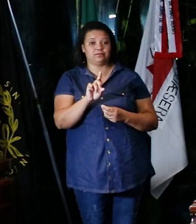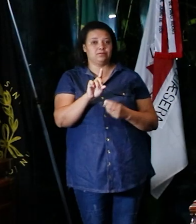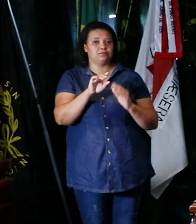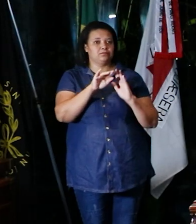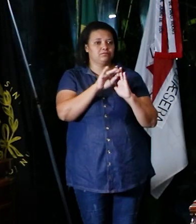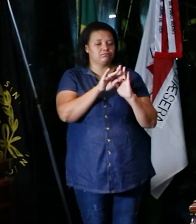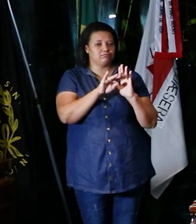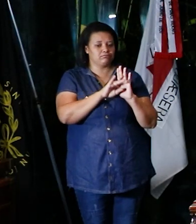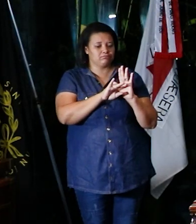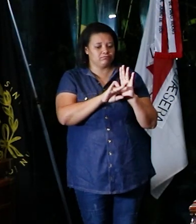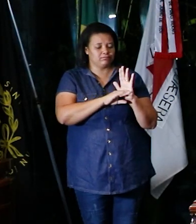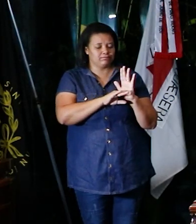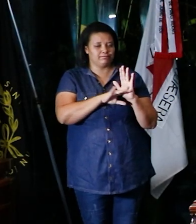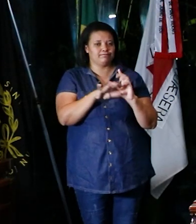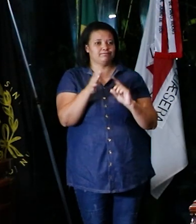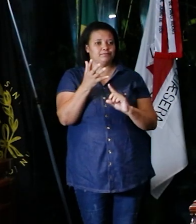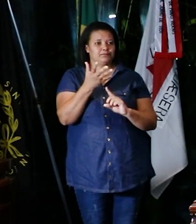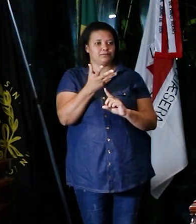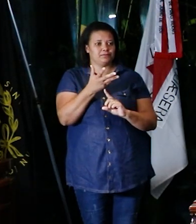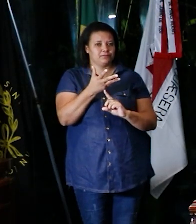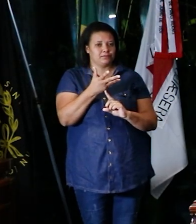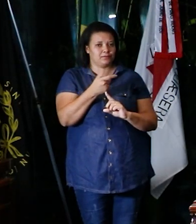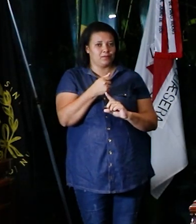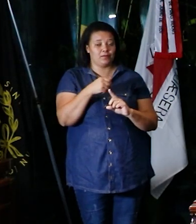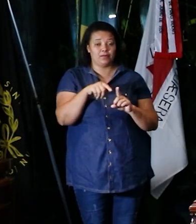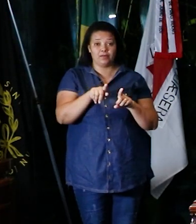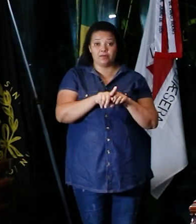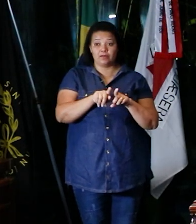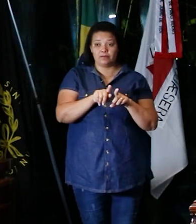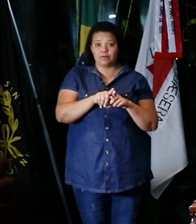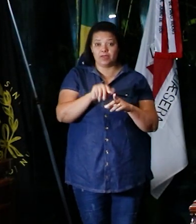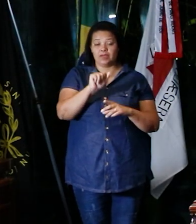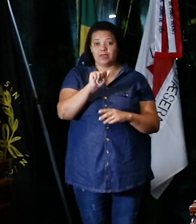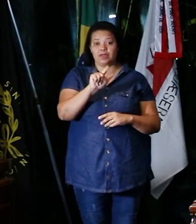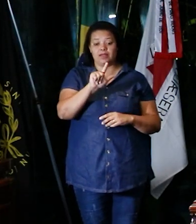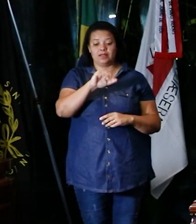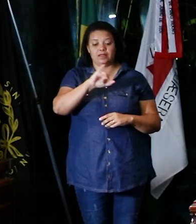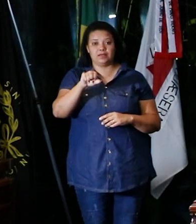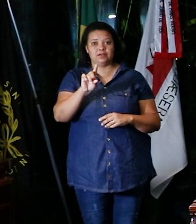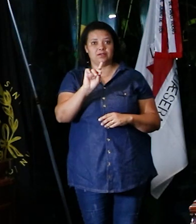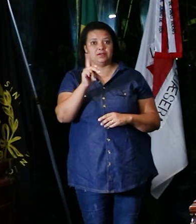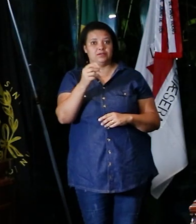Gauguin, Segal, Aleijadinho, Mestre Ataíde,